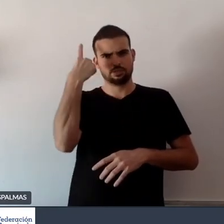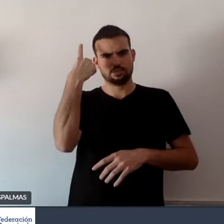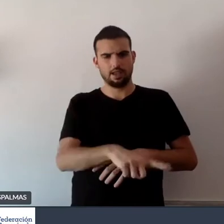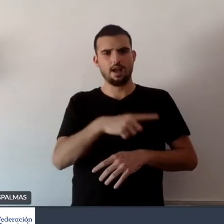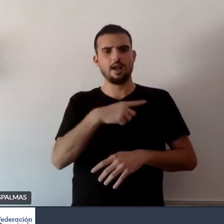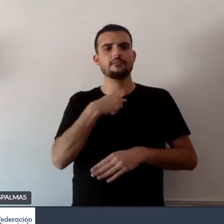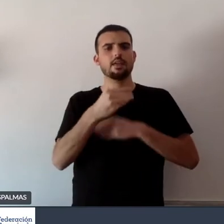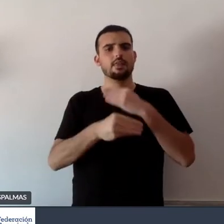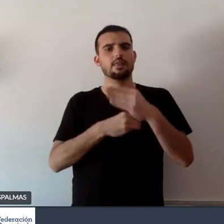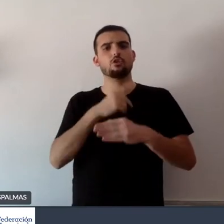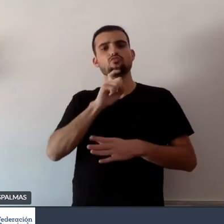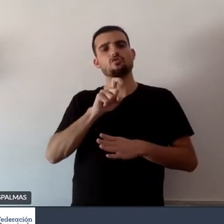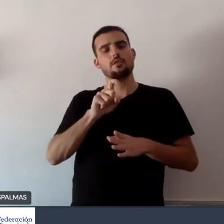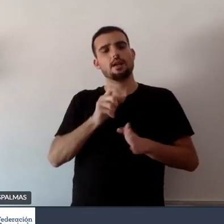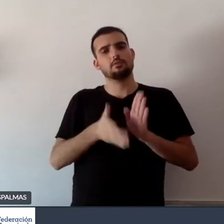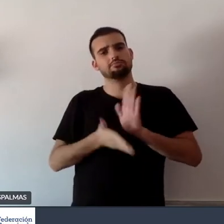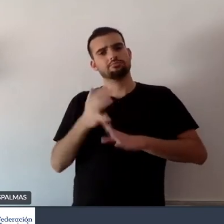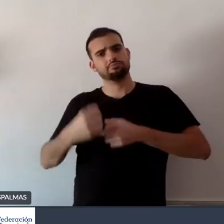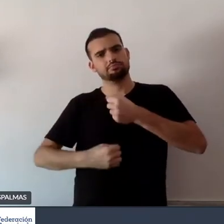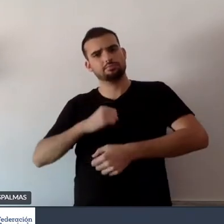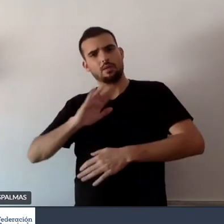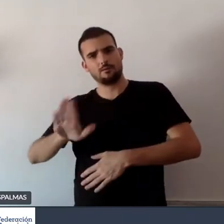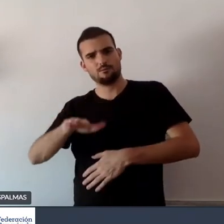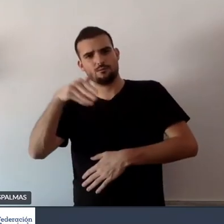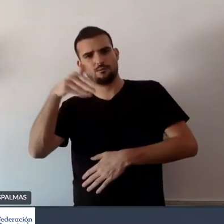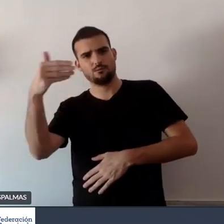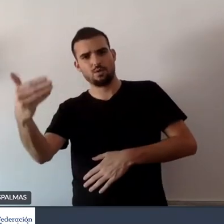sale fuera, extra pass.